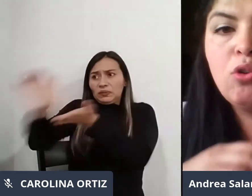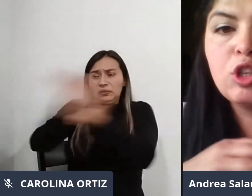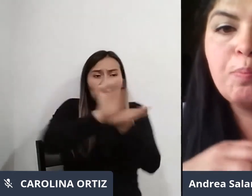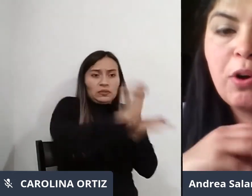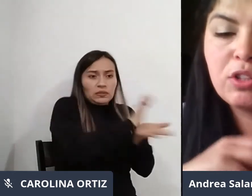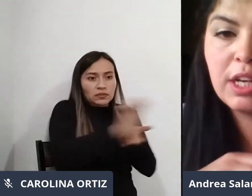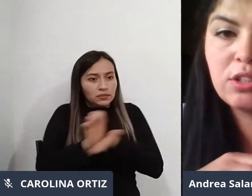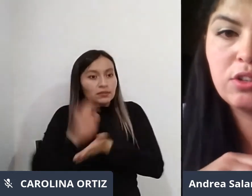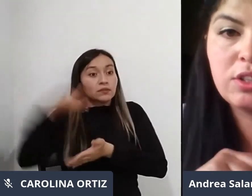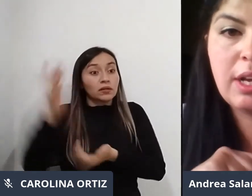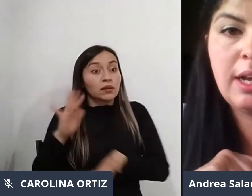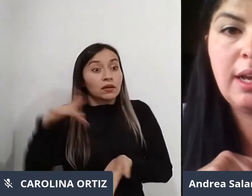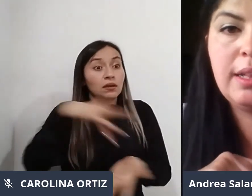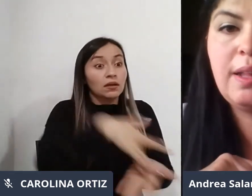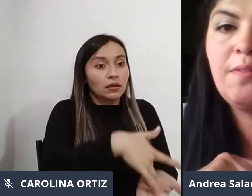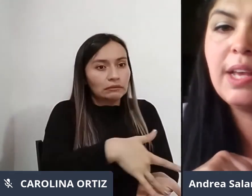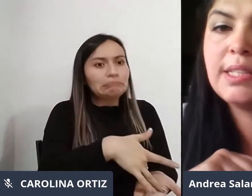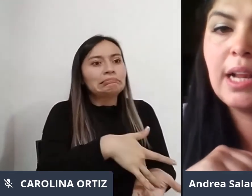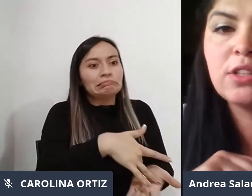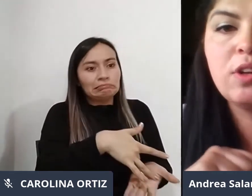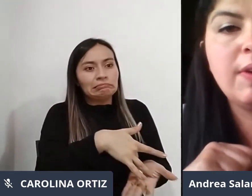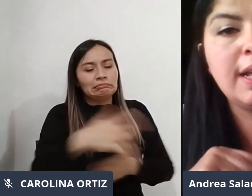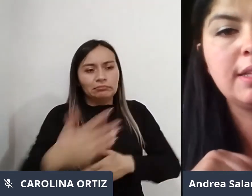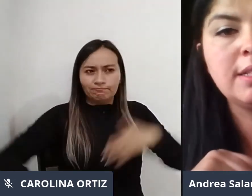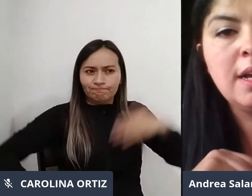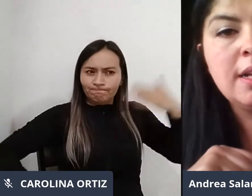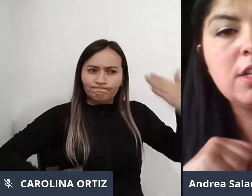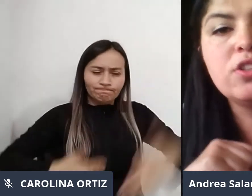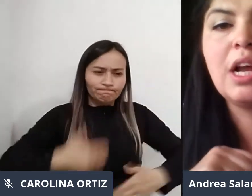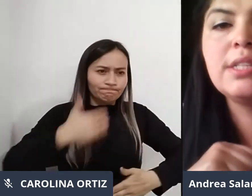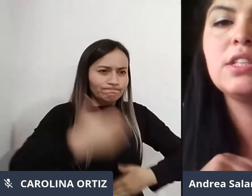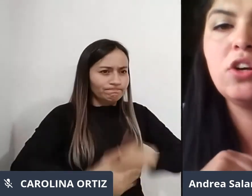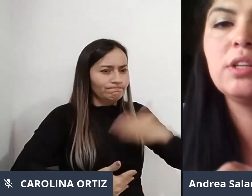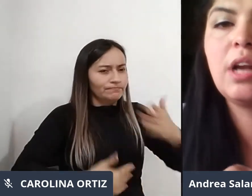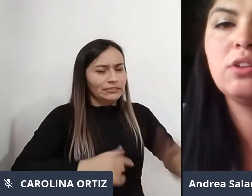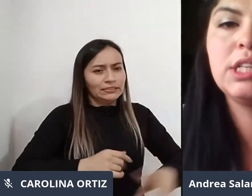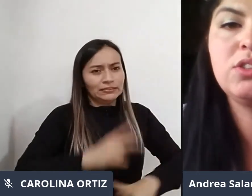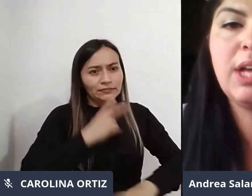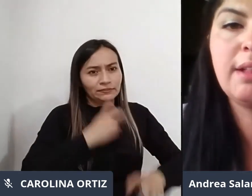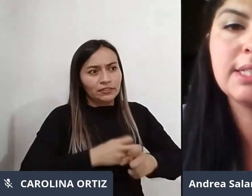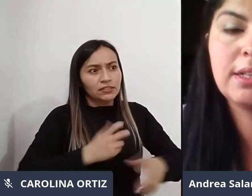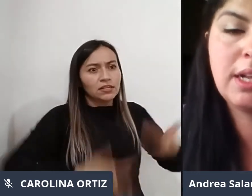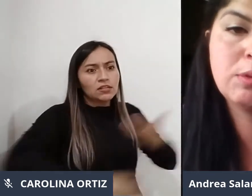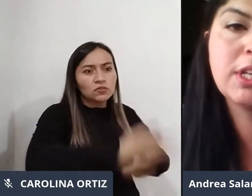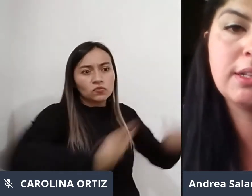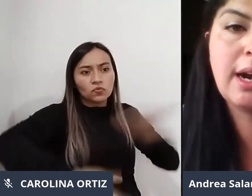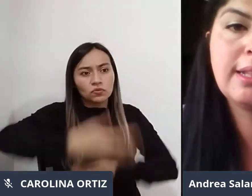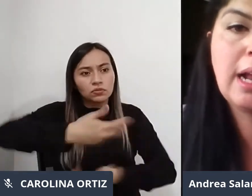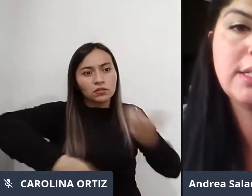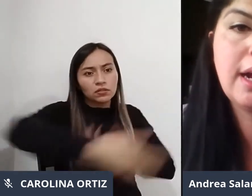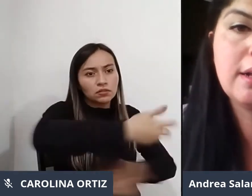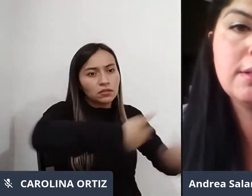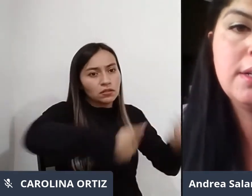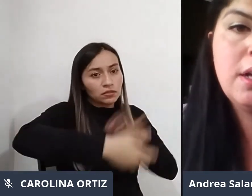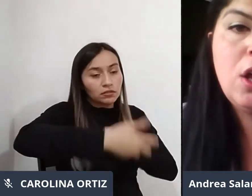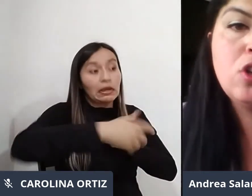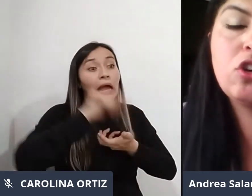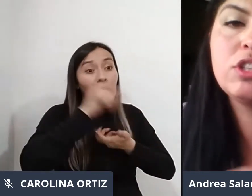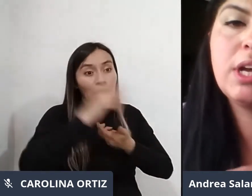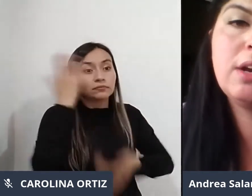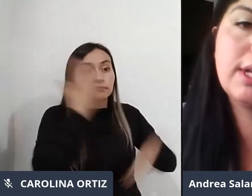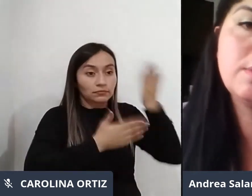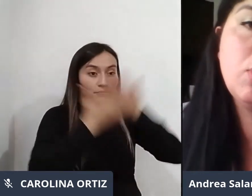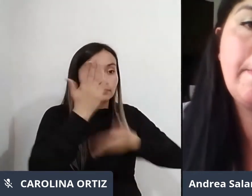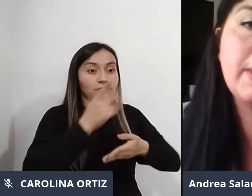tener unos procesos difíciles o diferentes de socialización entre los estudiantes que tenemos que entrar a analizar.